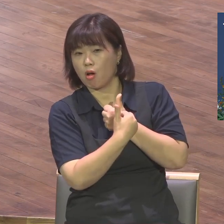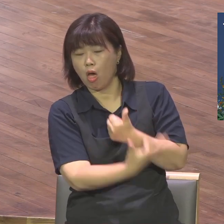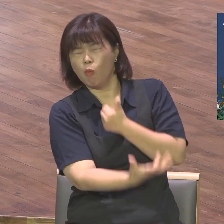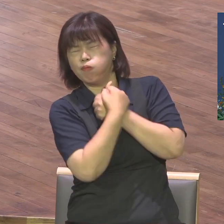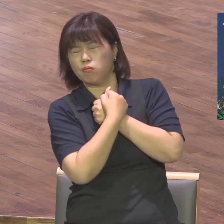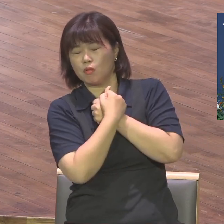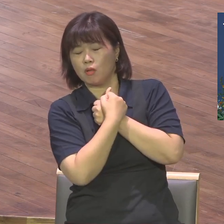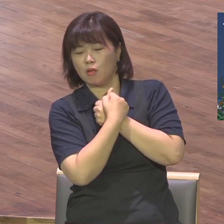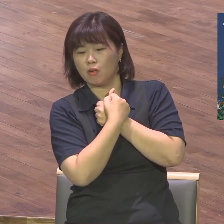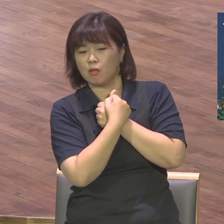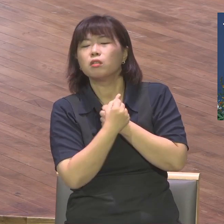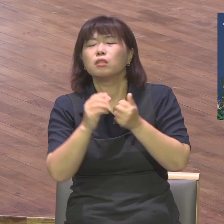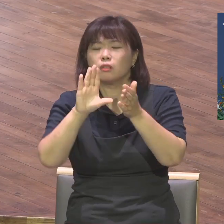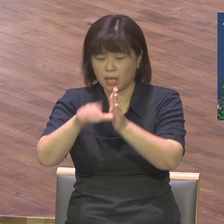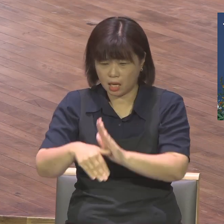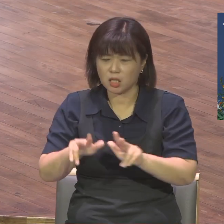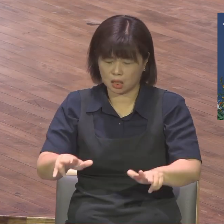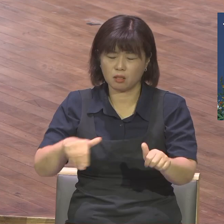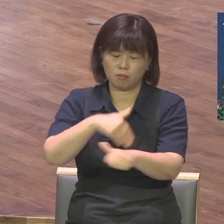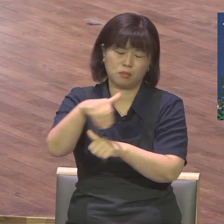당해버리는 시대.